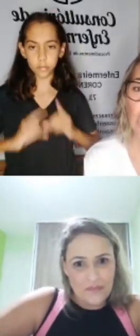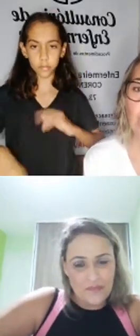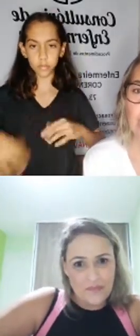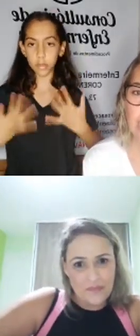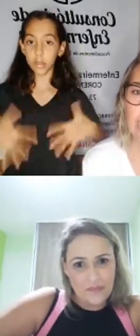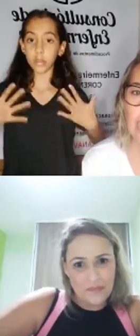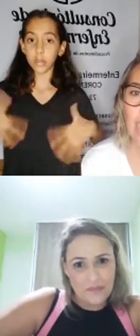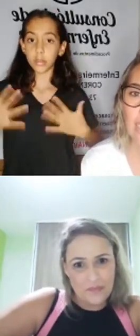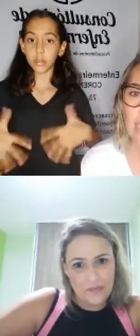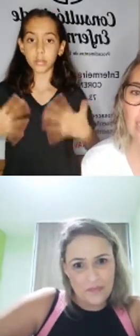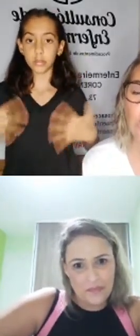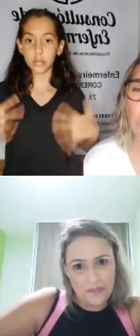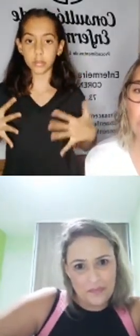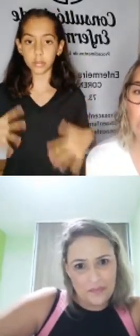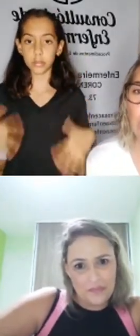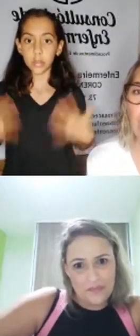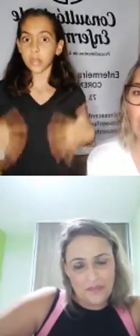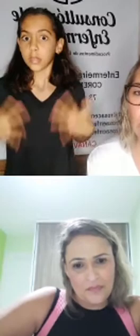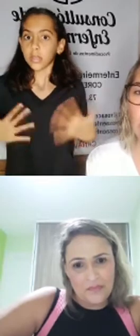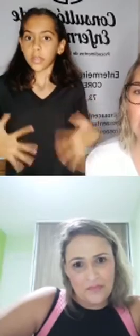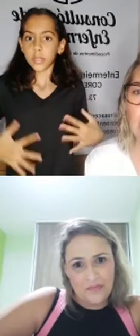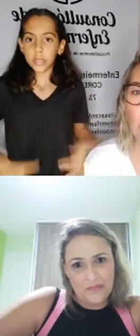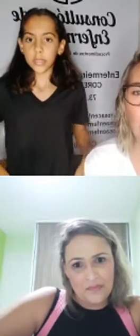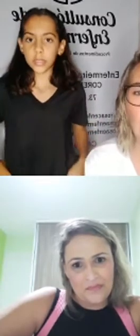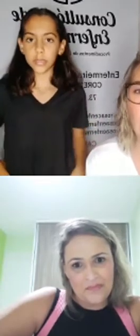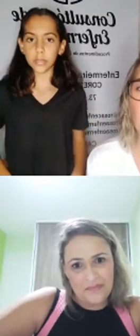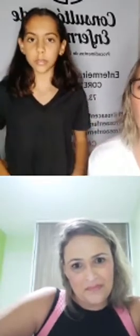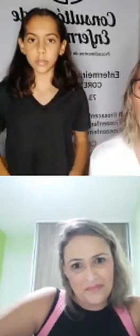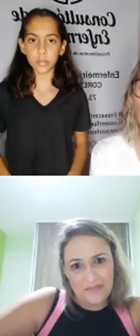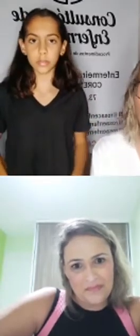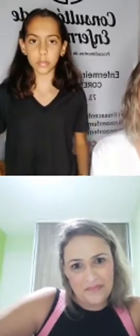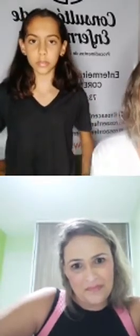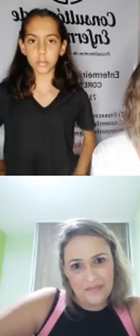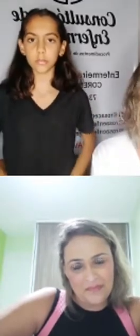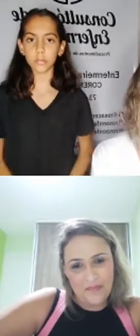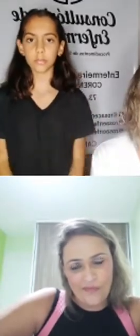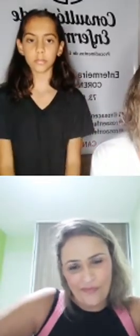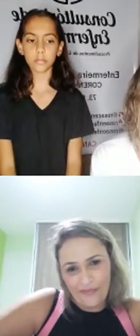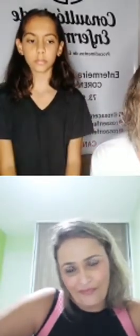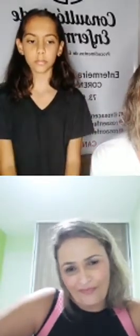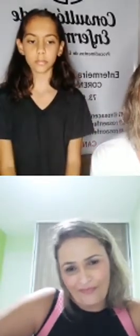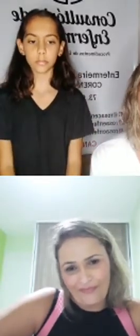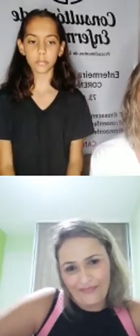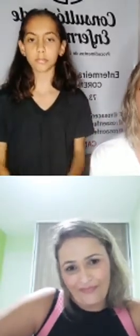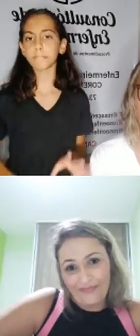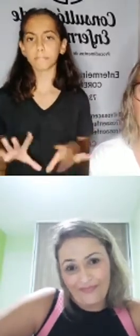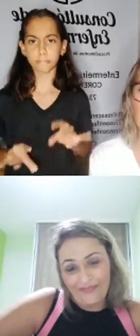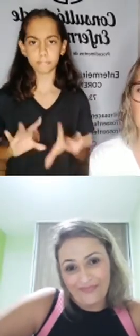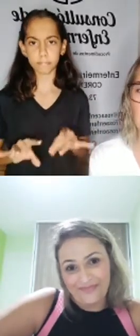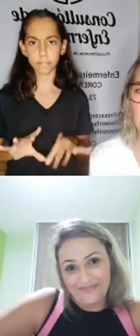ansiedade generalizada, que tipo de parto você sugere, doutora?